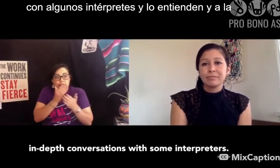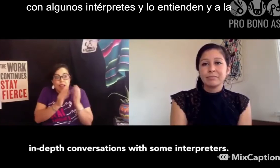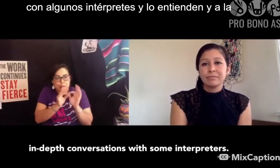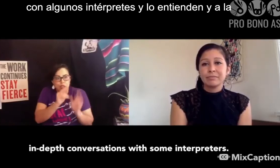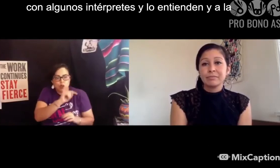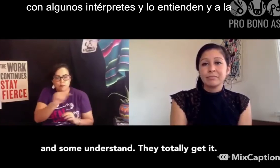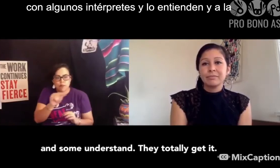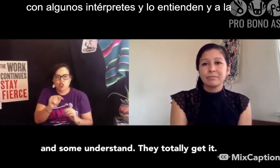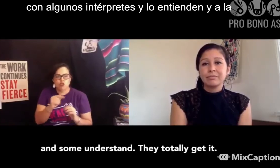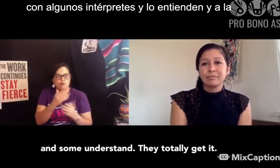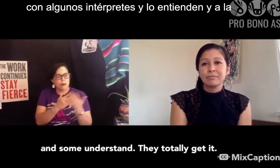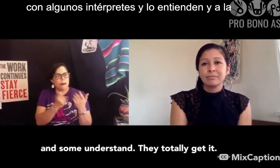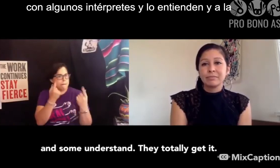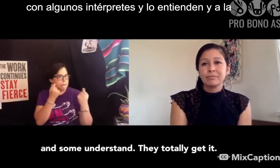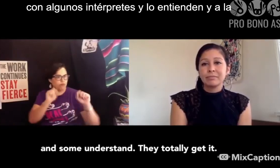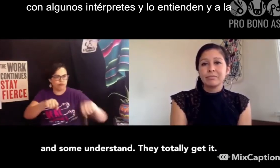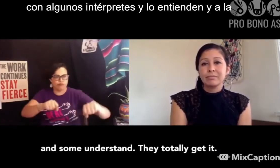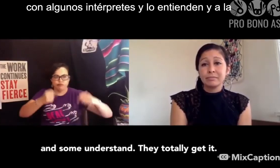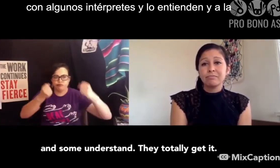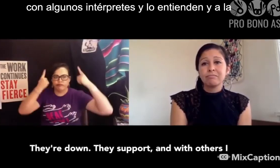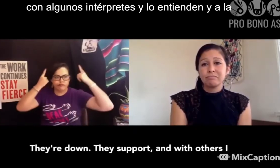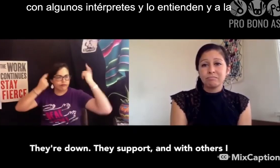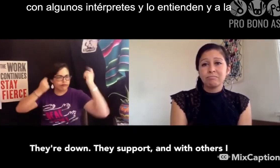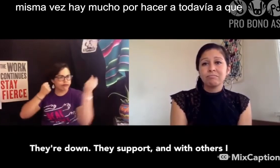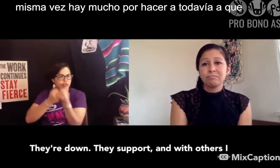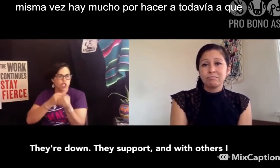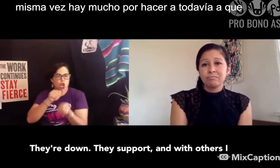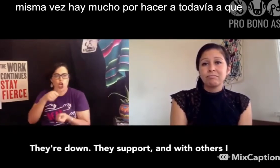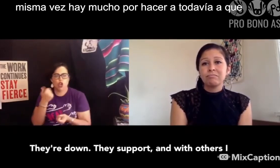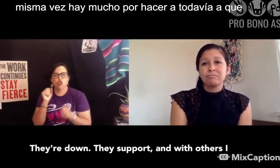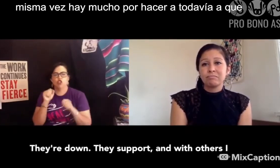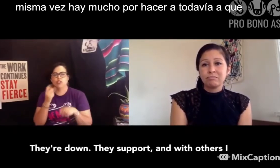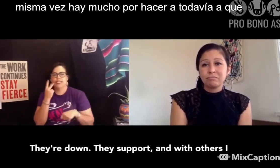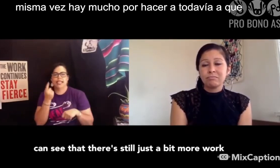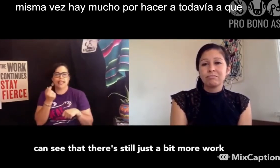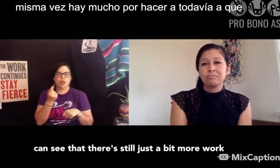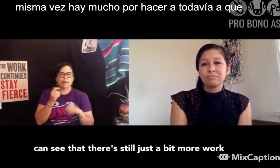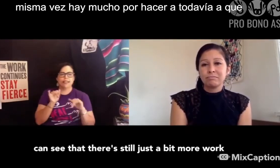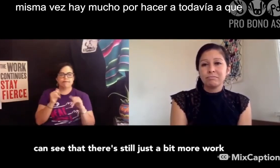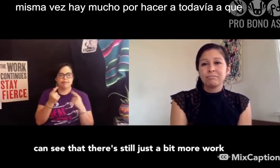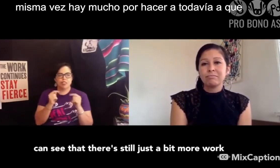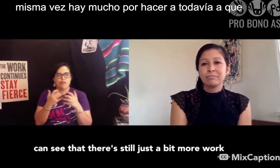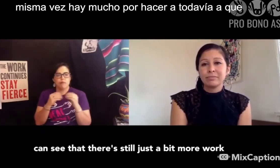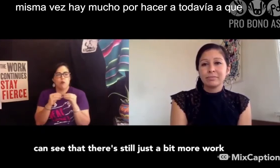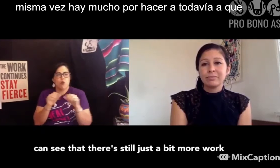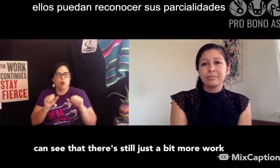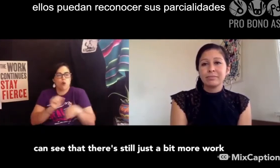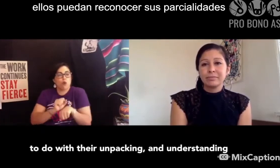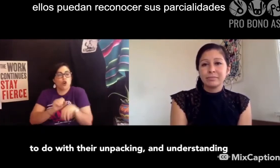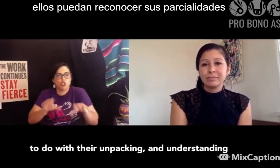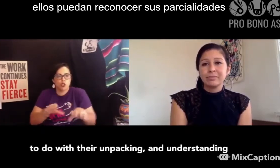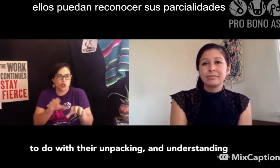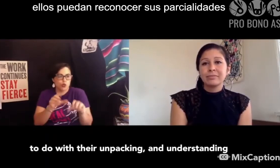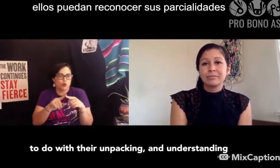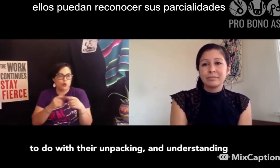fondo con algunos intérpretes y lo entienden. Y a la misma vez hay mucho por hacer todavía, a que ellos